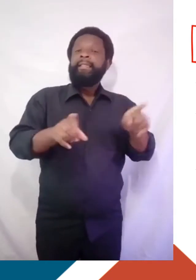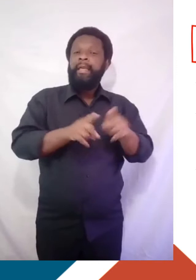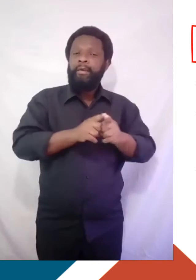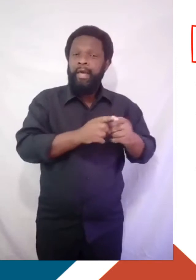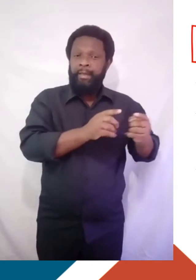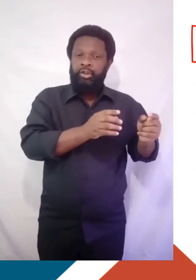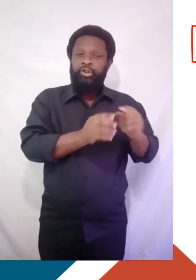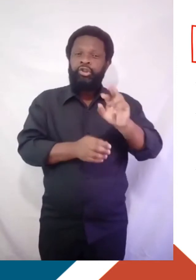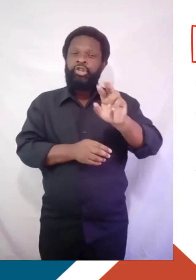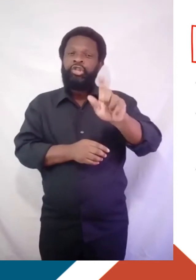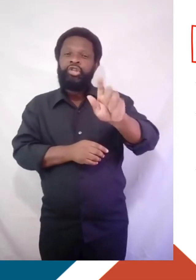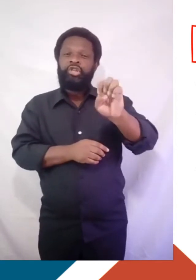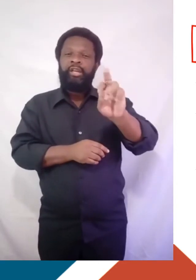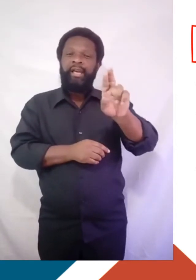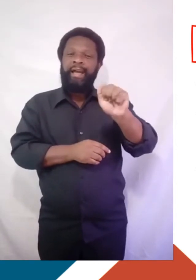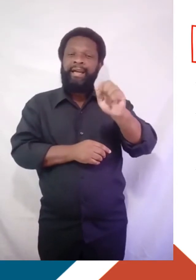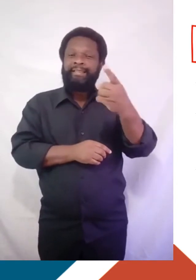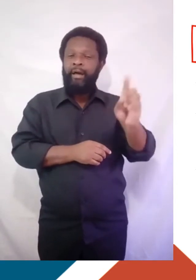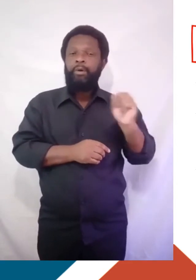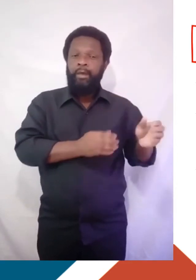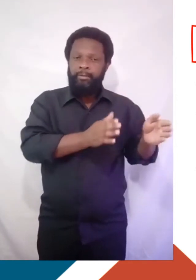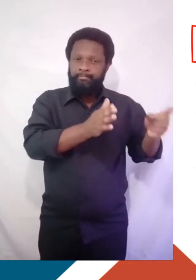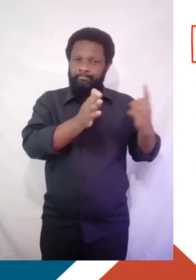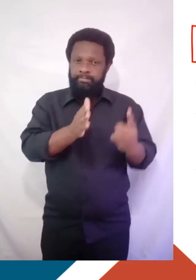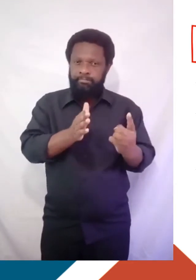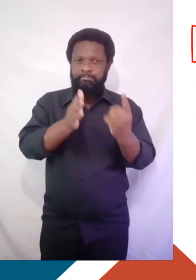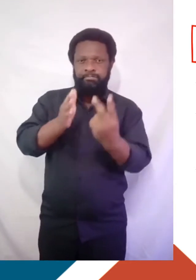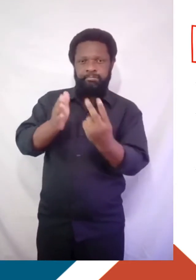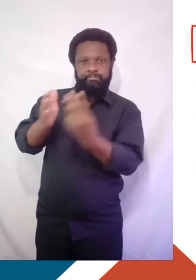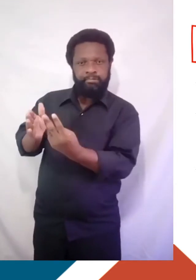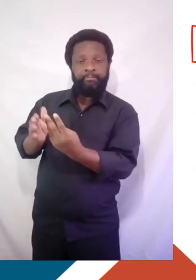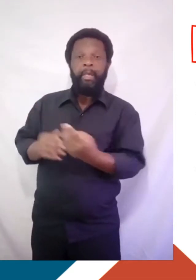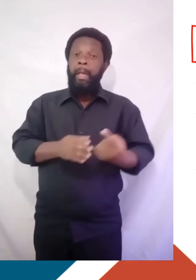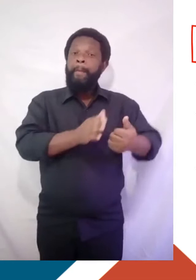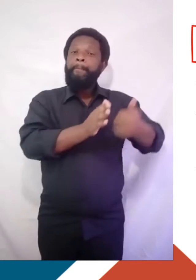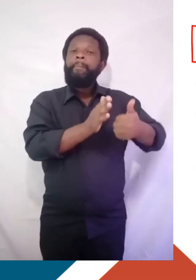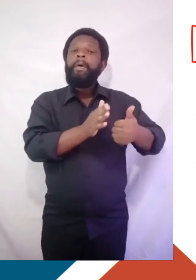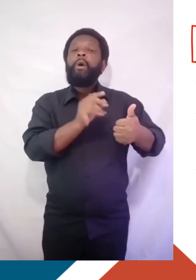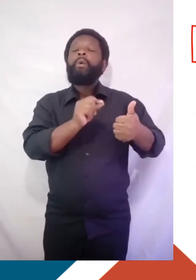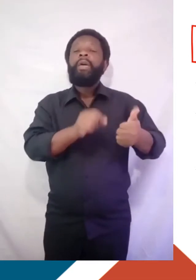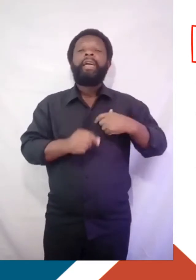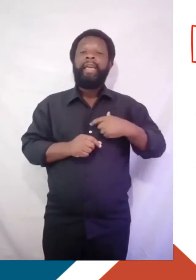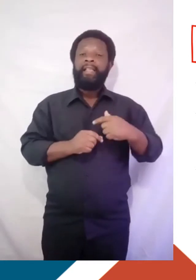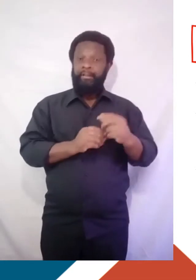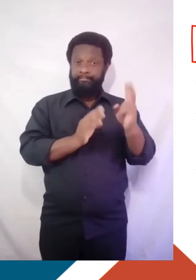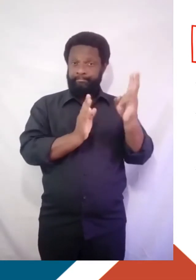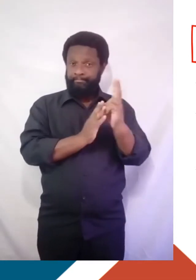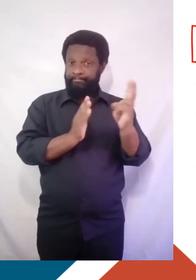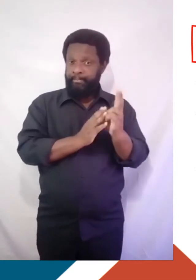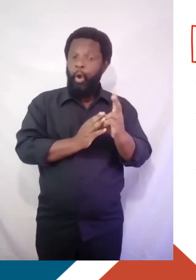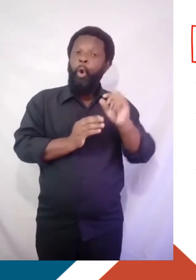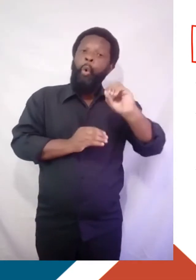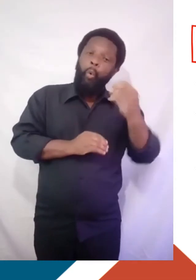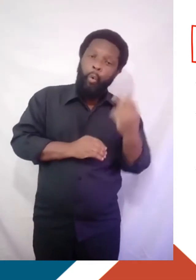gerações. Elas são marcadas pela temática, ou seja, pelo assunto que abordam. A primeira delas foi chamada de indianista